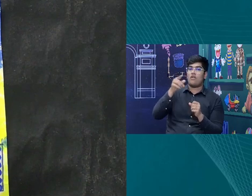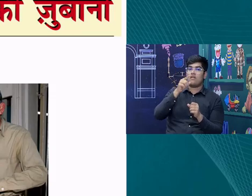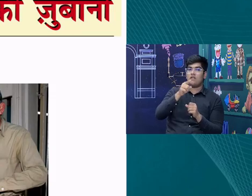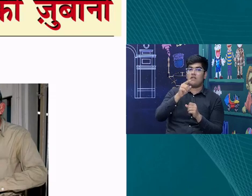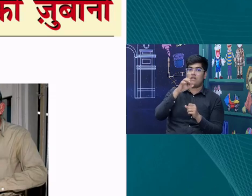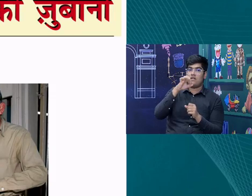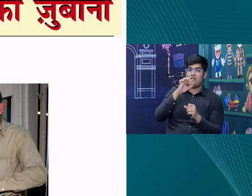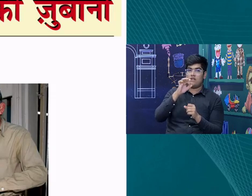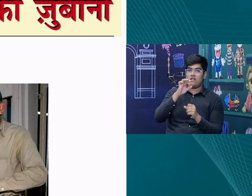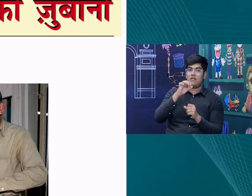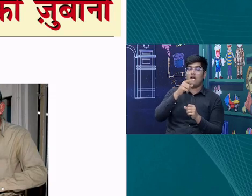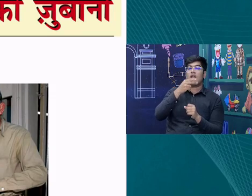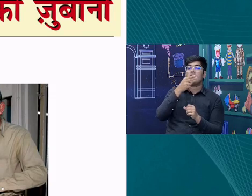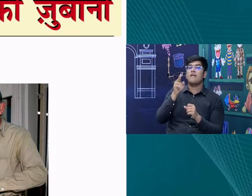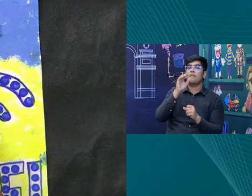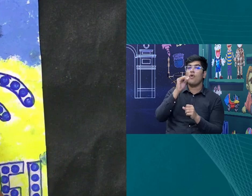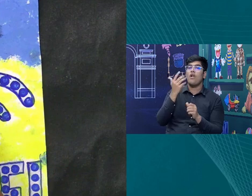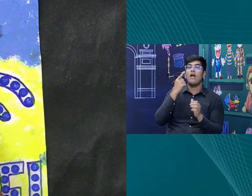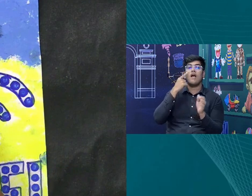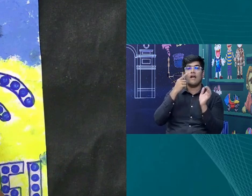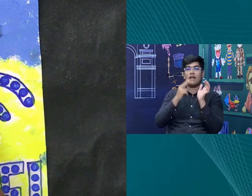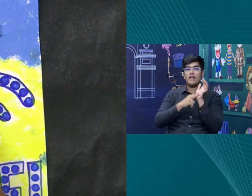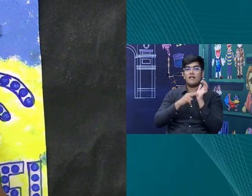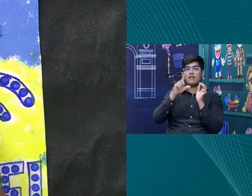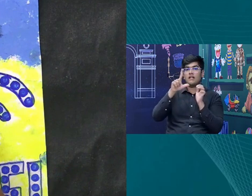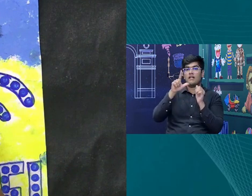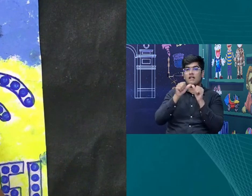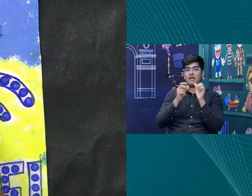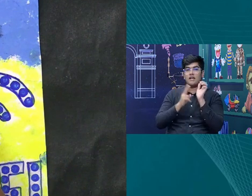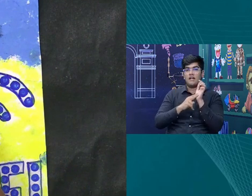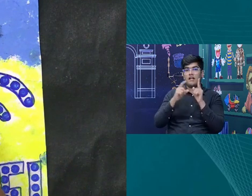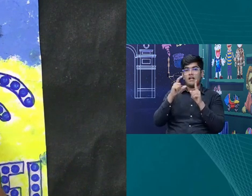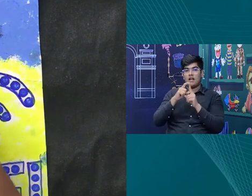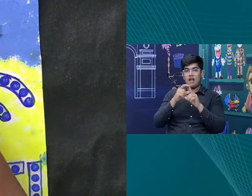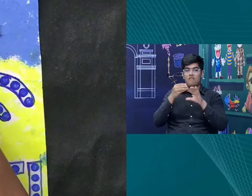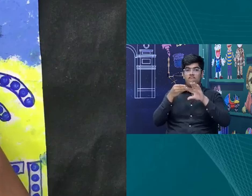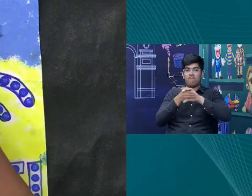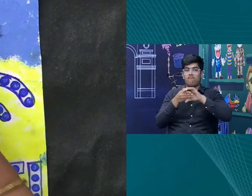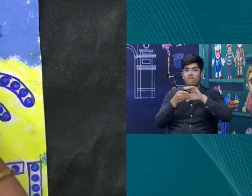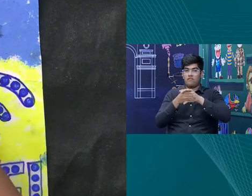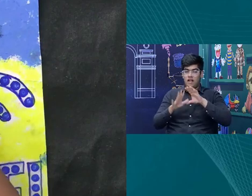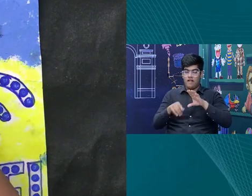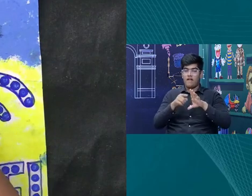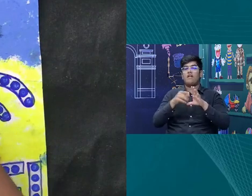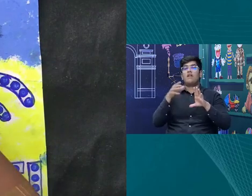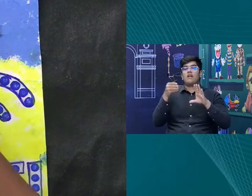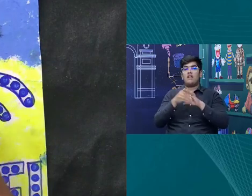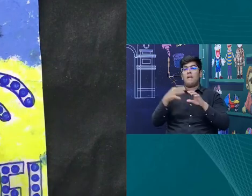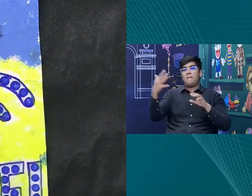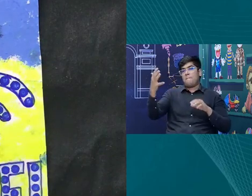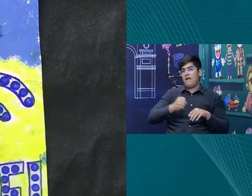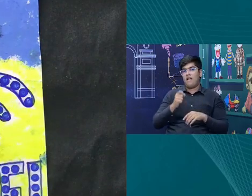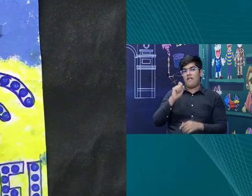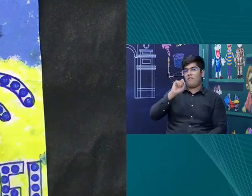का हम एक inland लिफाफा खरीते हैं और वो दूर तक आपके संदेश लेकर देश के कौने